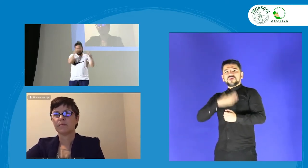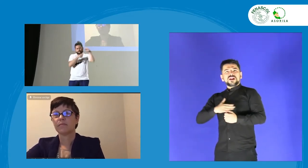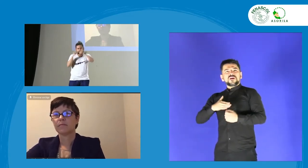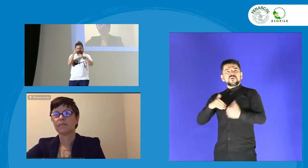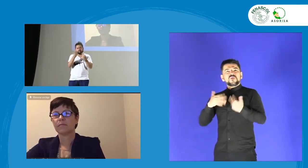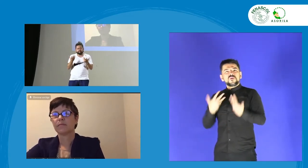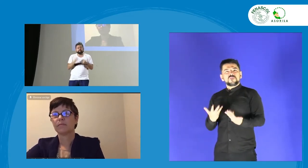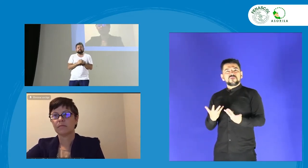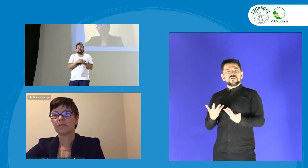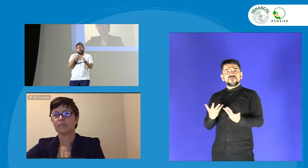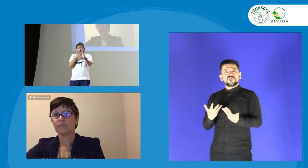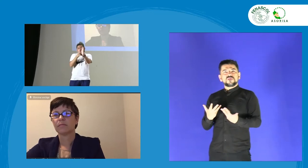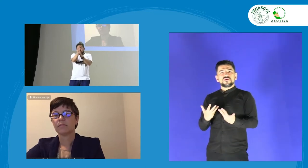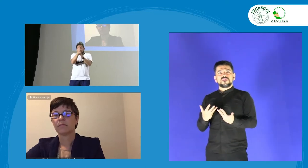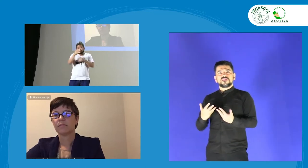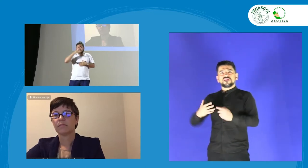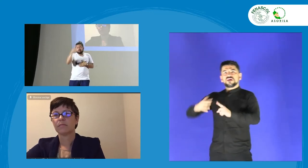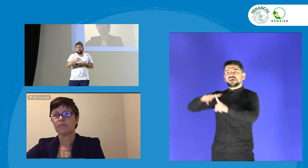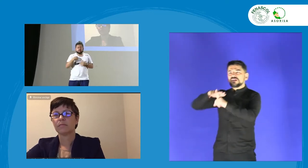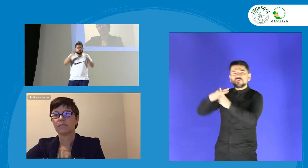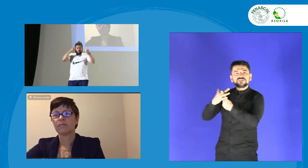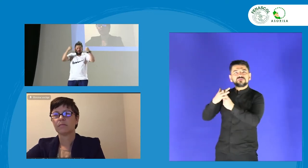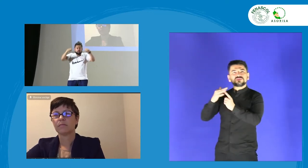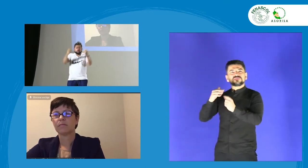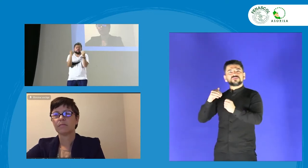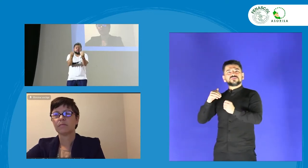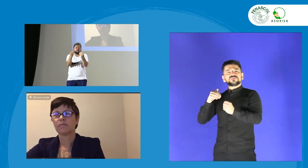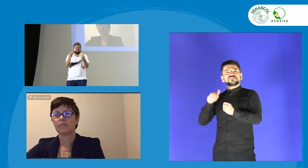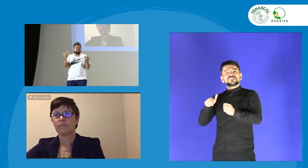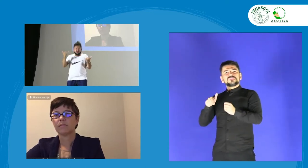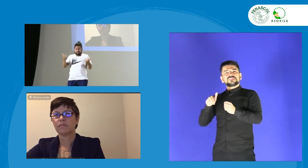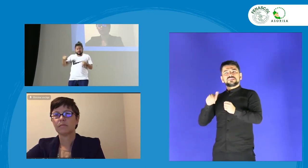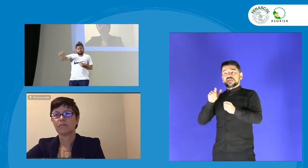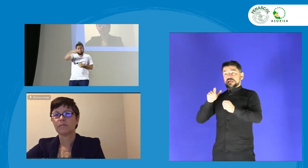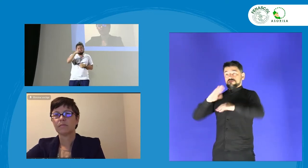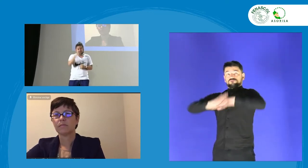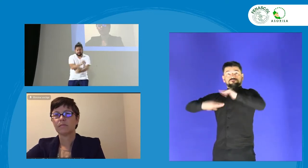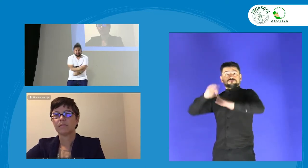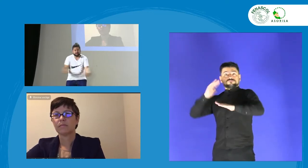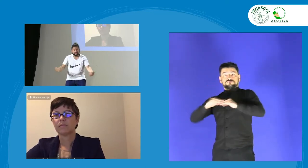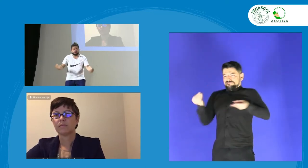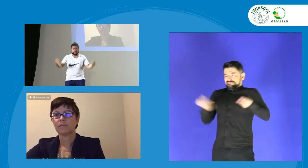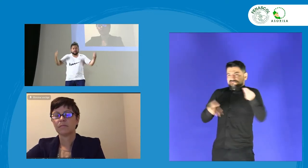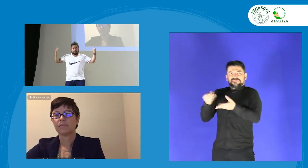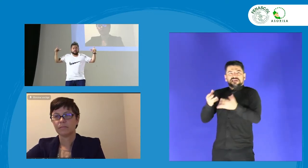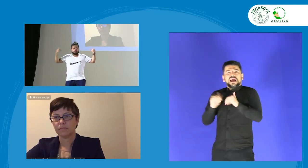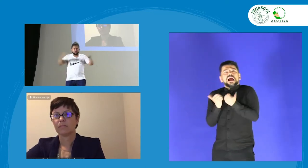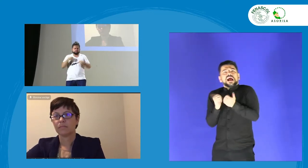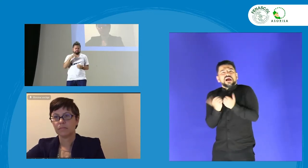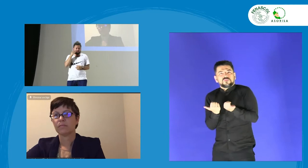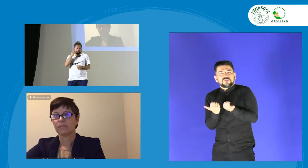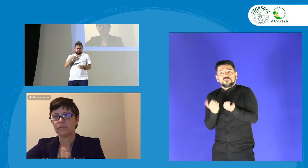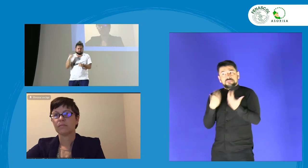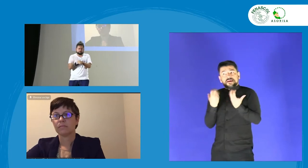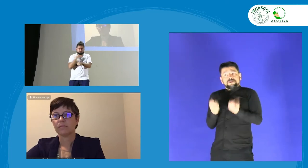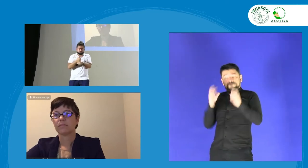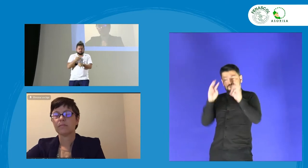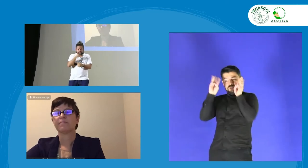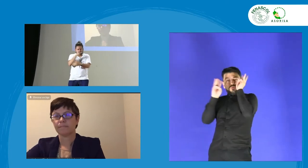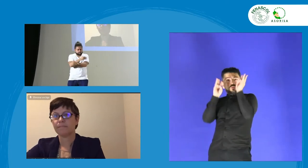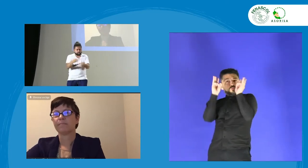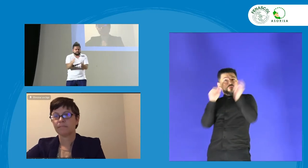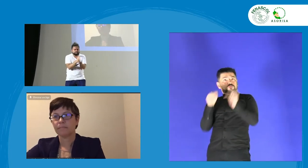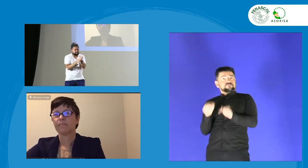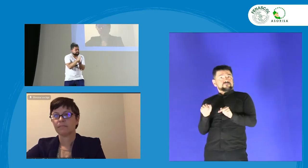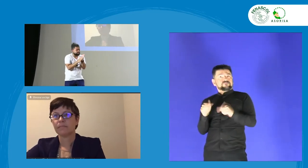bonito, pero ¿cómo son los pasos para construir y con que esto quede muy bien? Porque pues es una preocupación que tenemos para los niños, vemos que cada vez